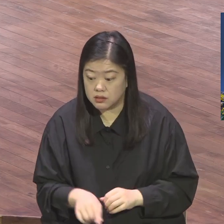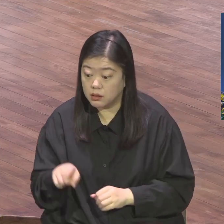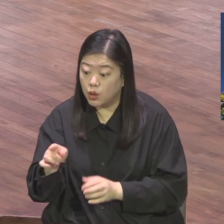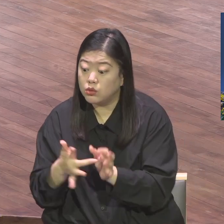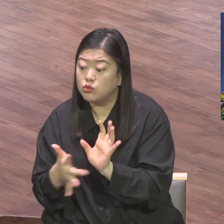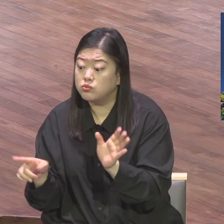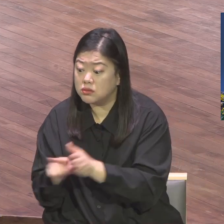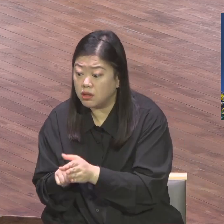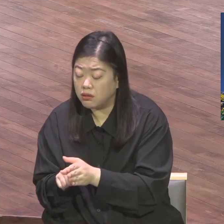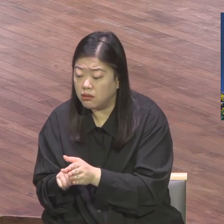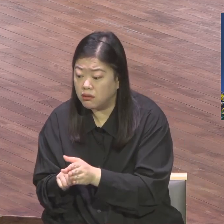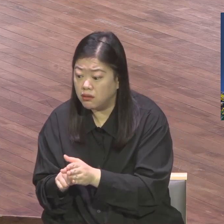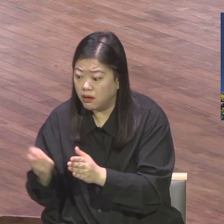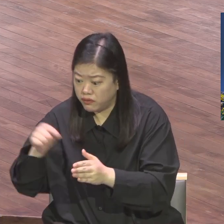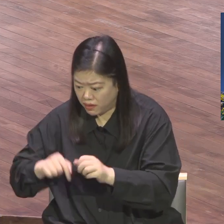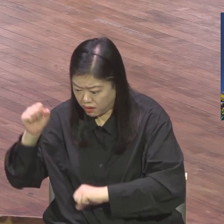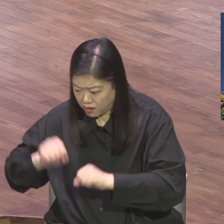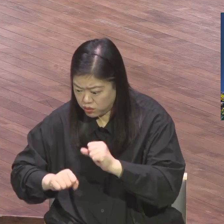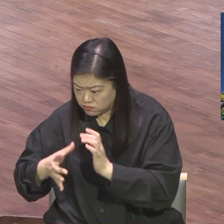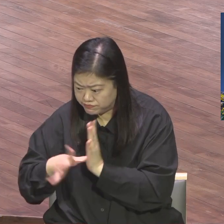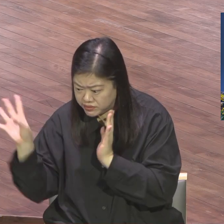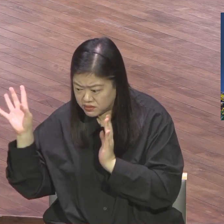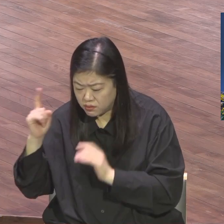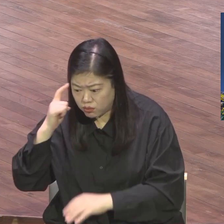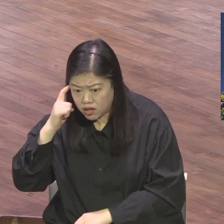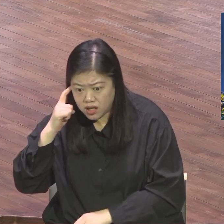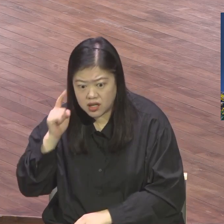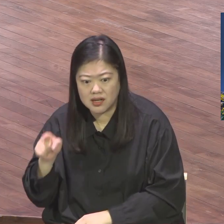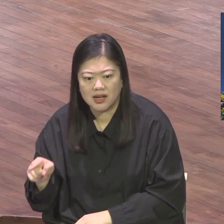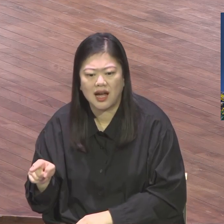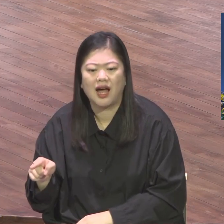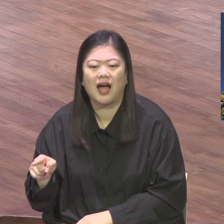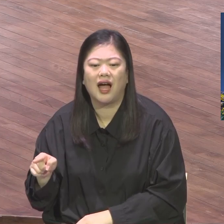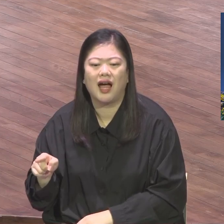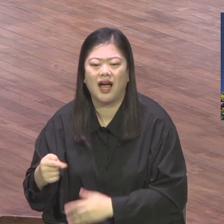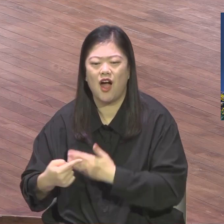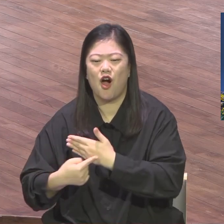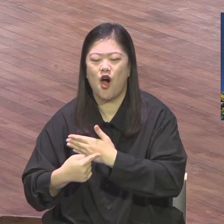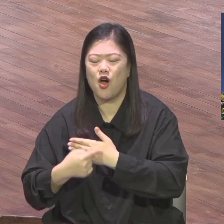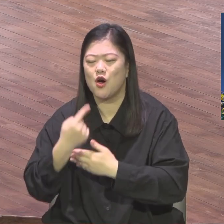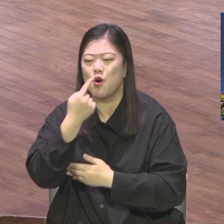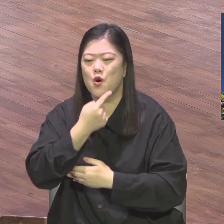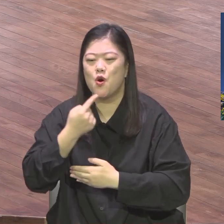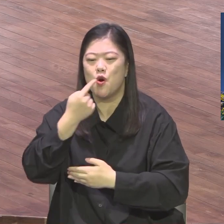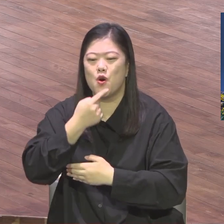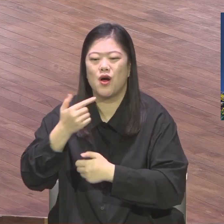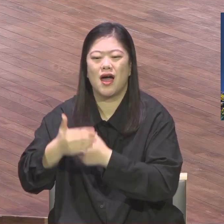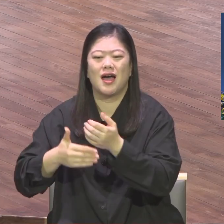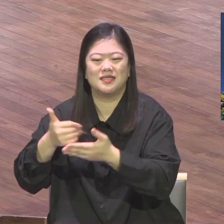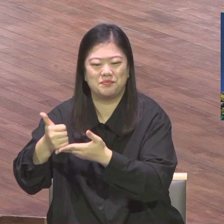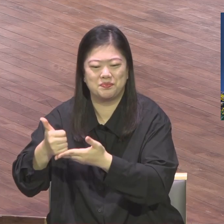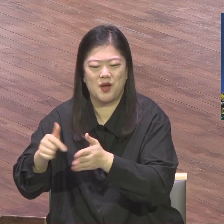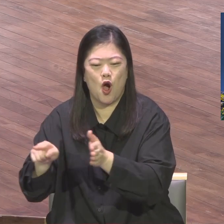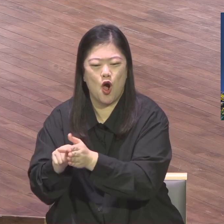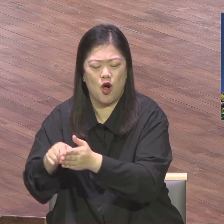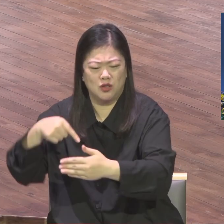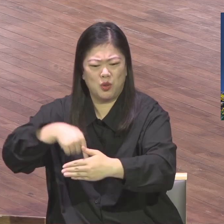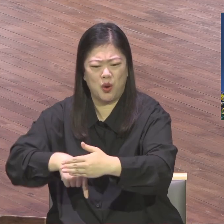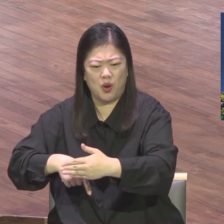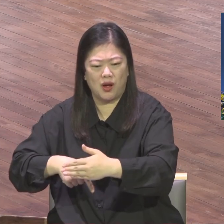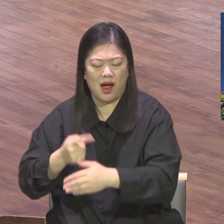사는 사람을 가르쳐서 실천적 무신론자라. 사실은 안 믿는 거예요.